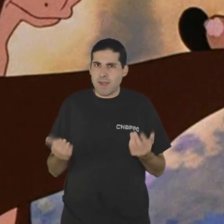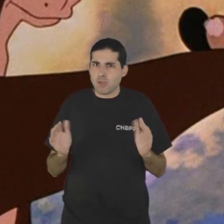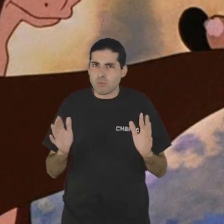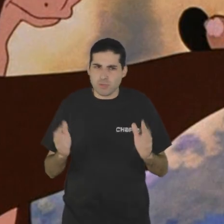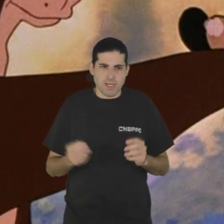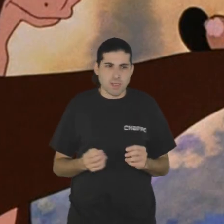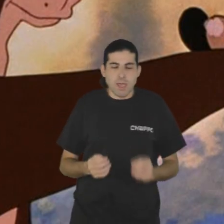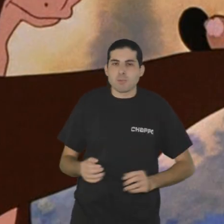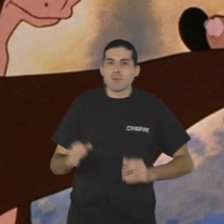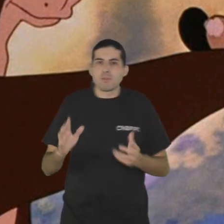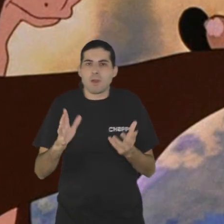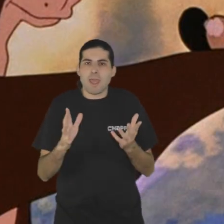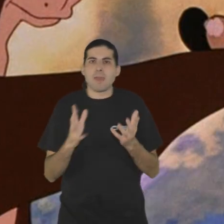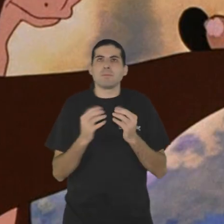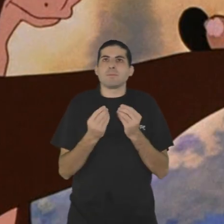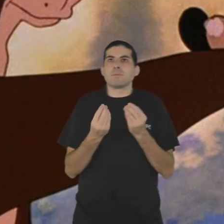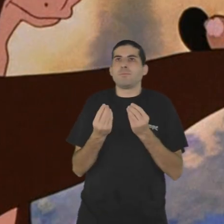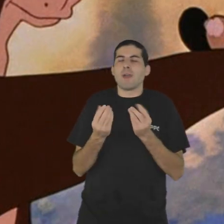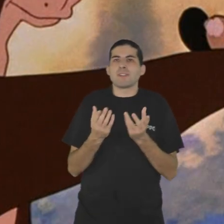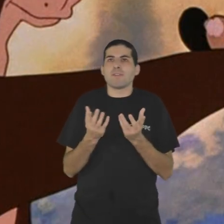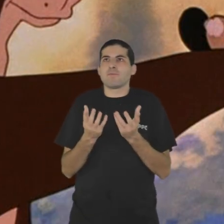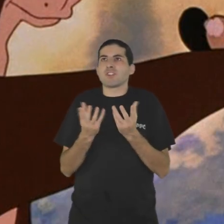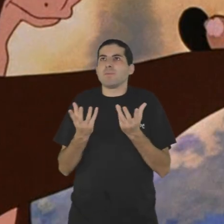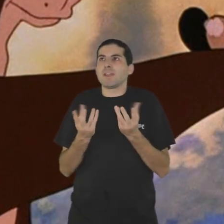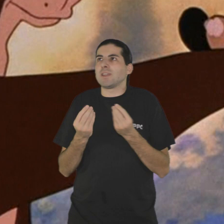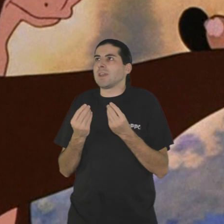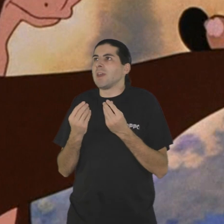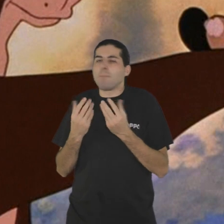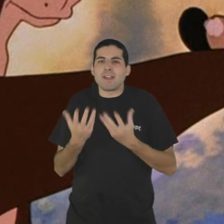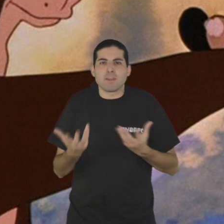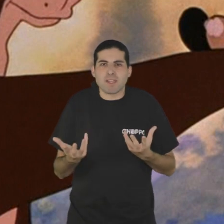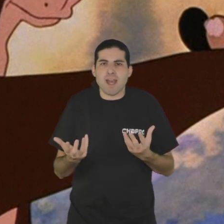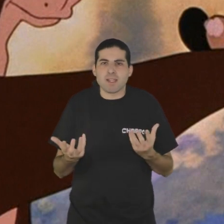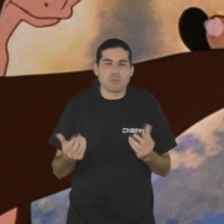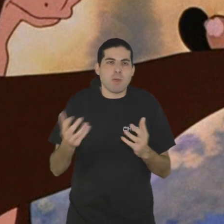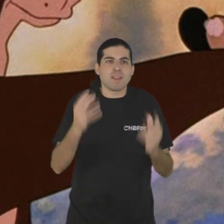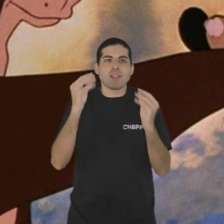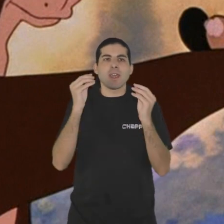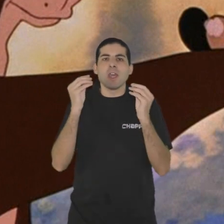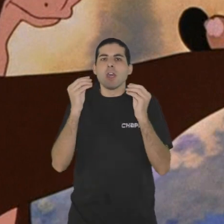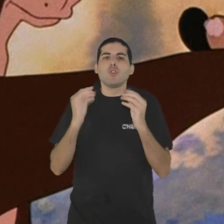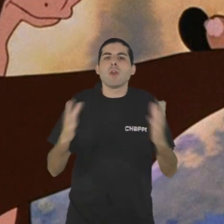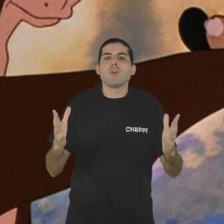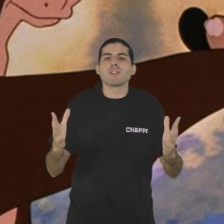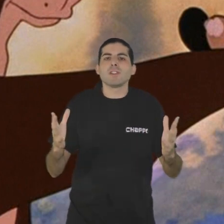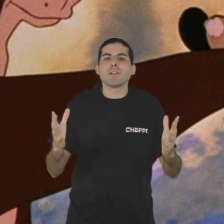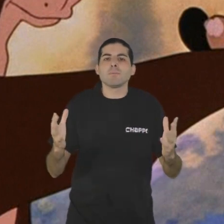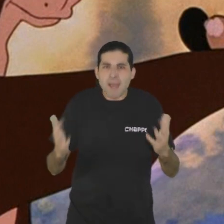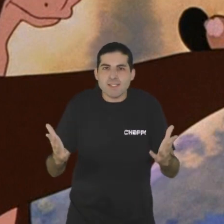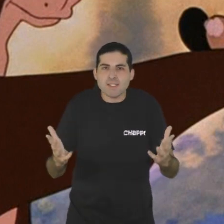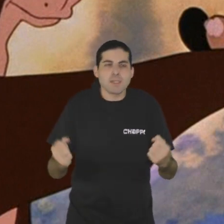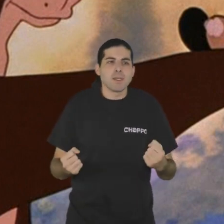è parecchio brutta e soprattutto può essere facilmente mal interpretata. Cioè, mettete che due